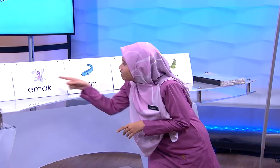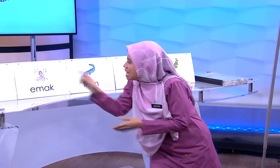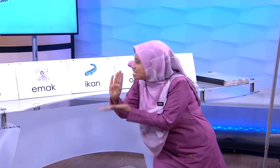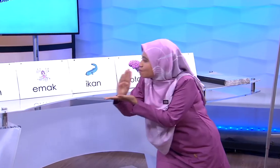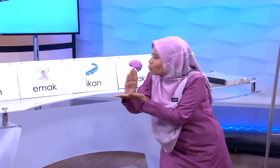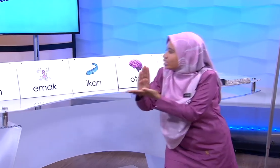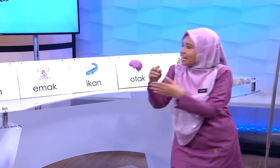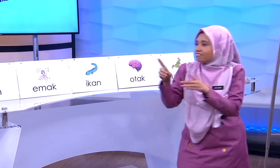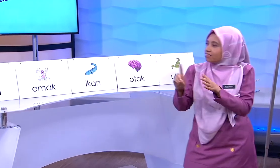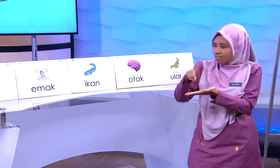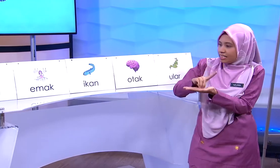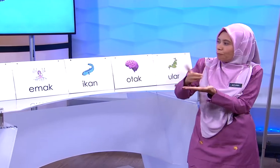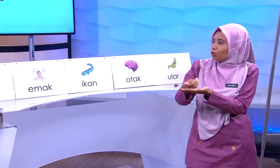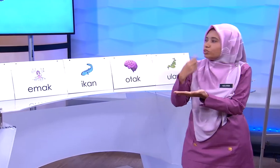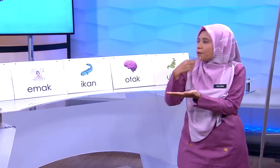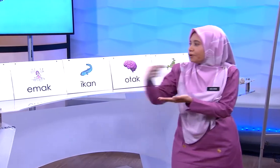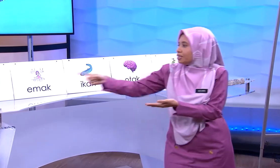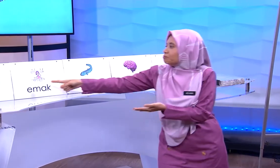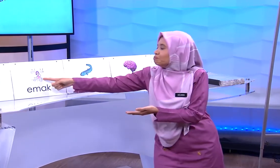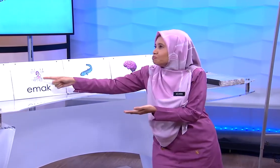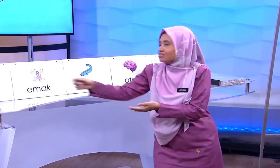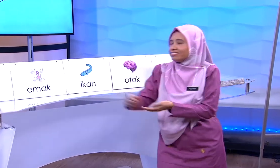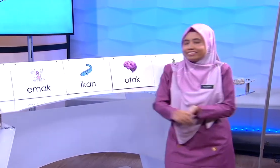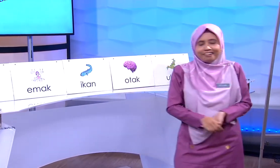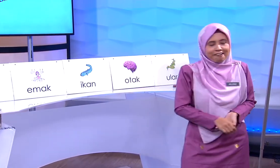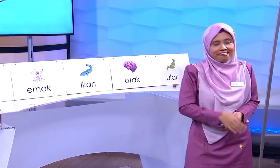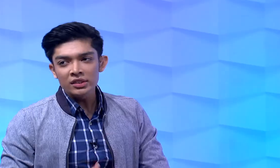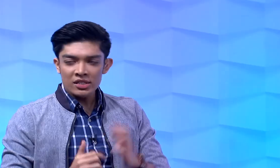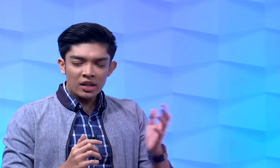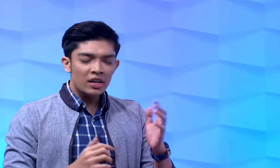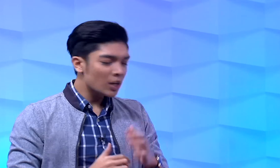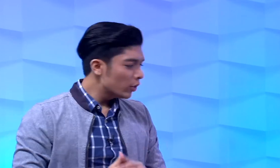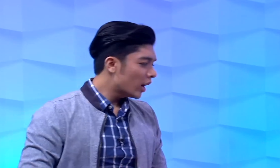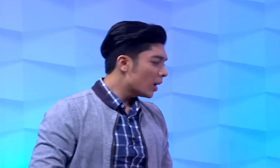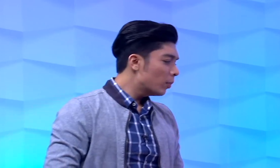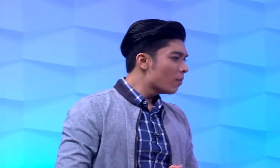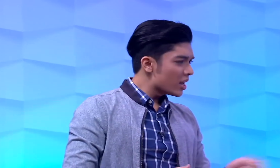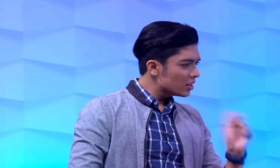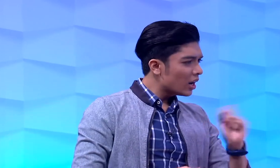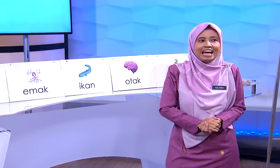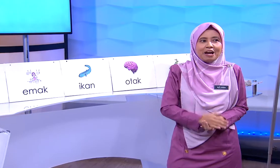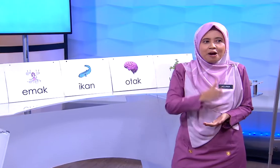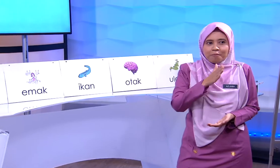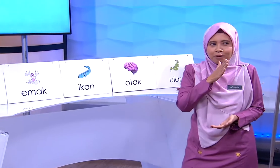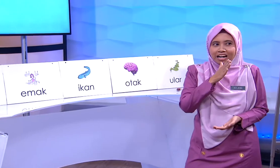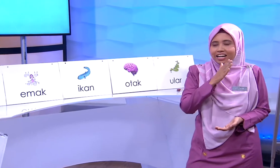yang sibuk dekat dapur itu siapa kasih burger aku masukkan pula